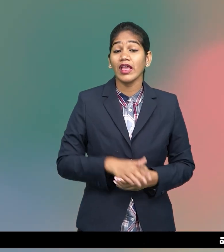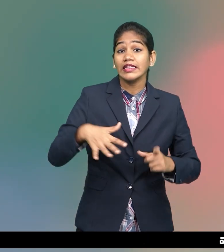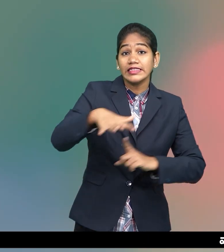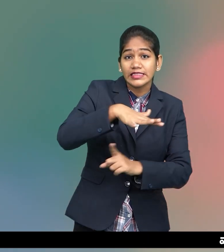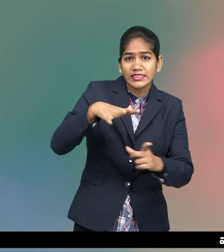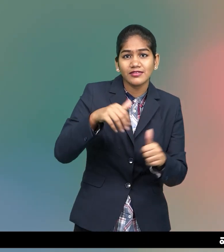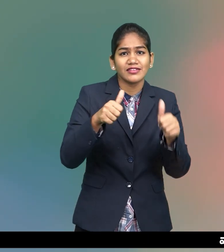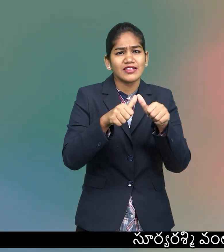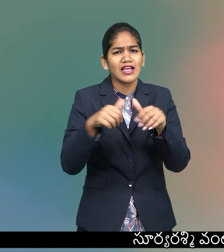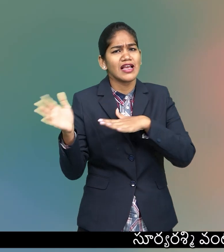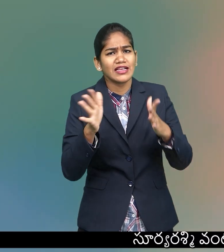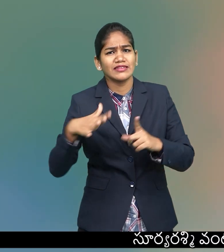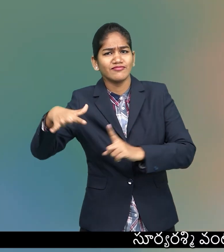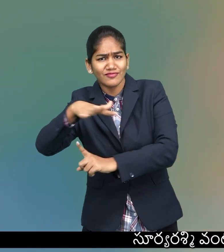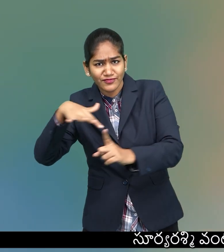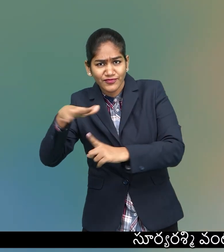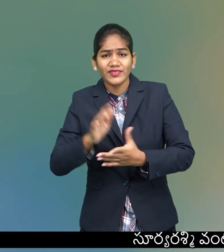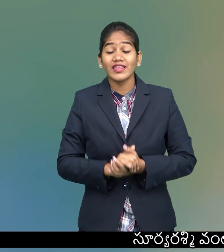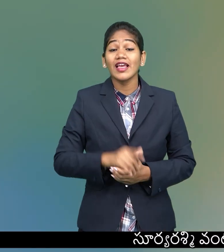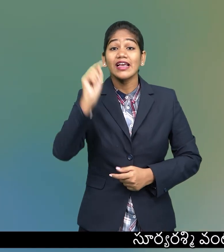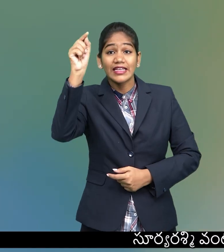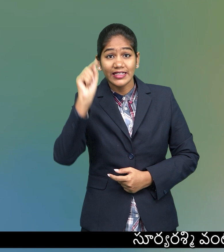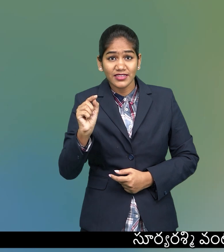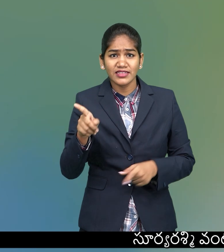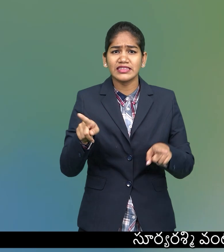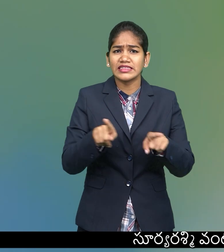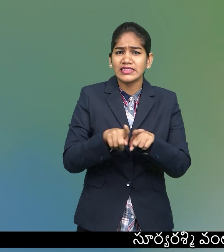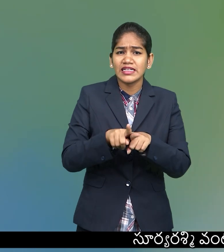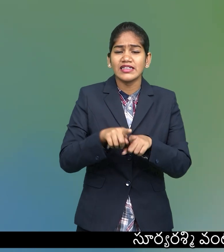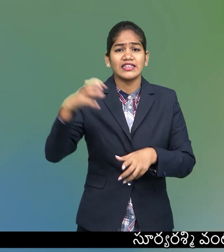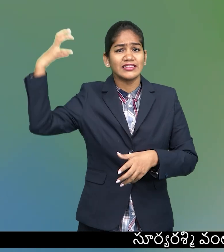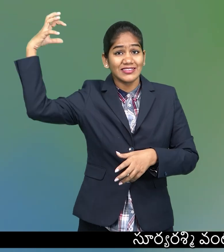వాతావరణ స్థితి, సూర్యరశ్మి వంటి మూలకాల పరిస్థితులు,